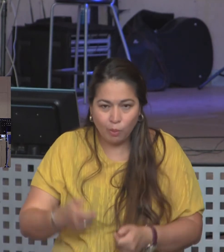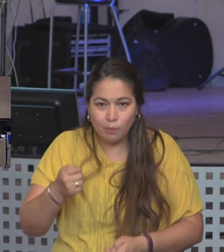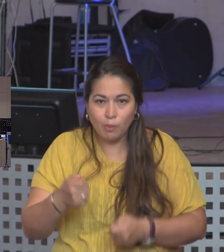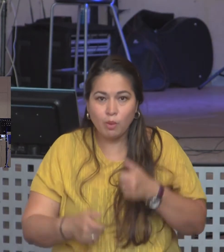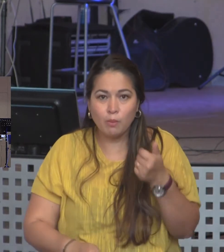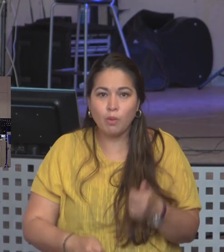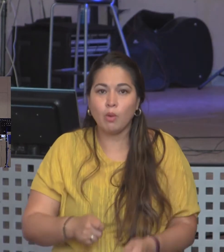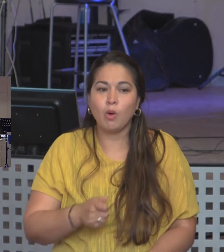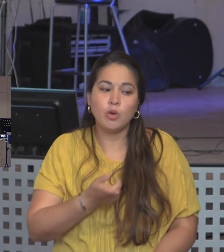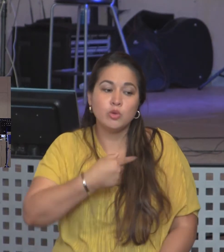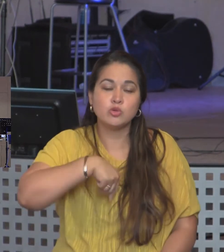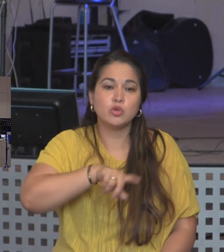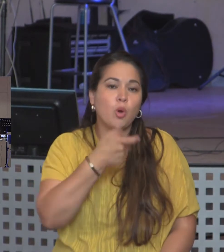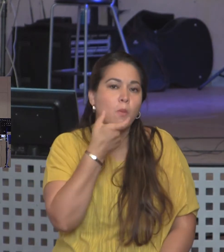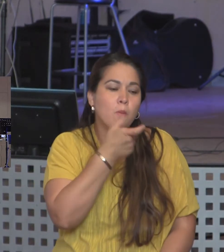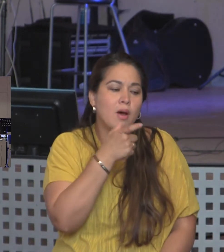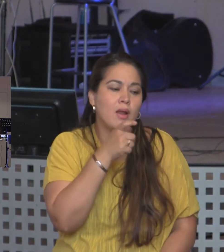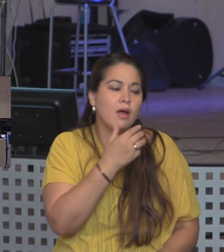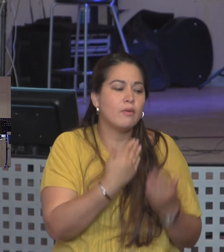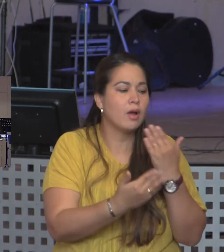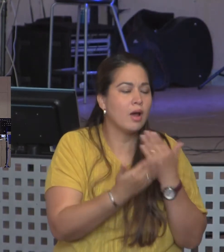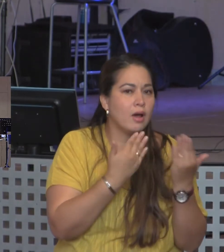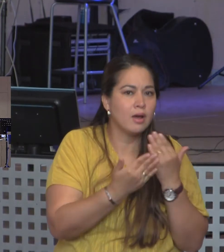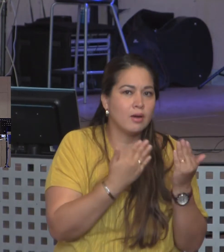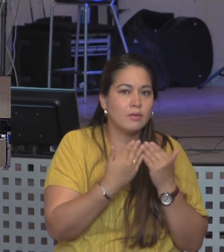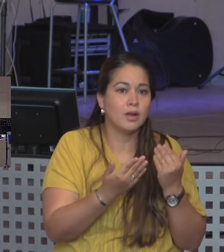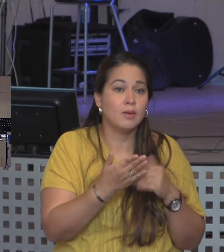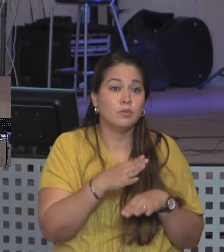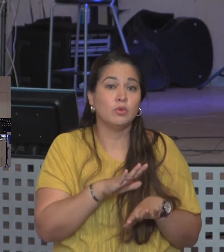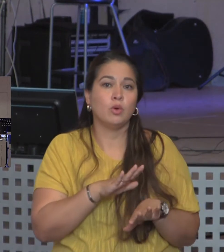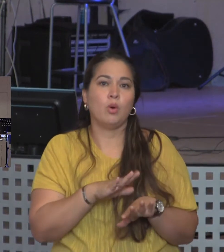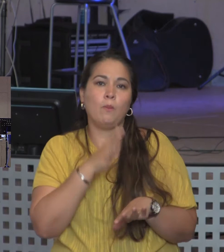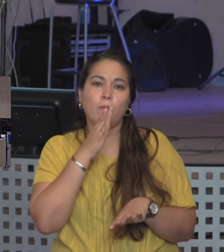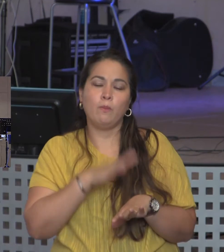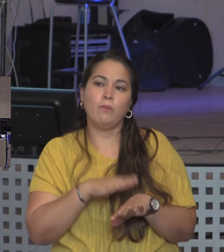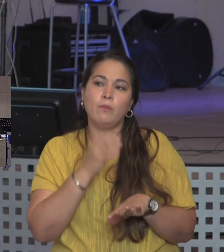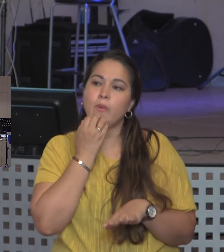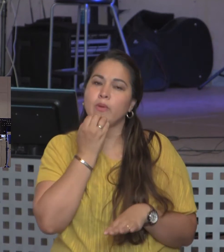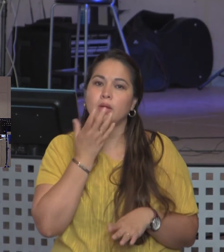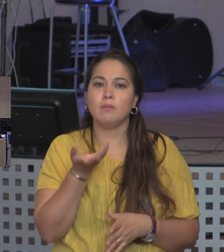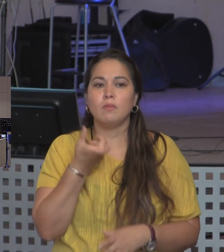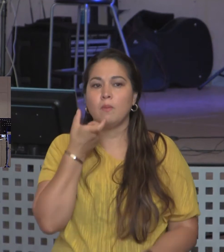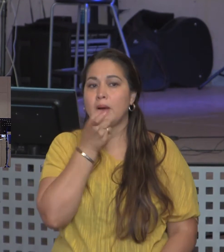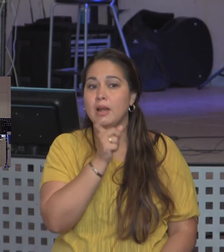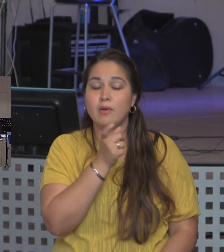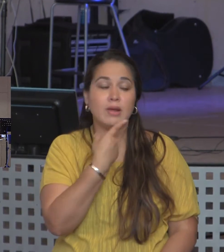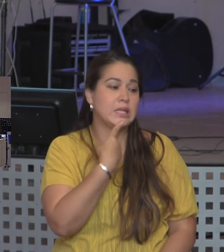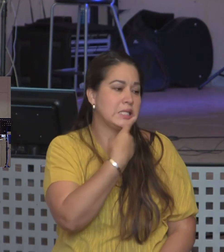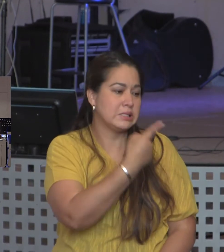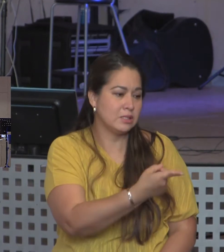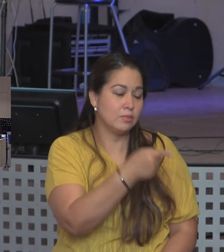una palabra y les hacemos ver qué significa esa palabra que le estamos diciendo. Les podríamos